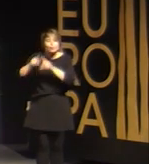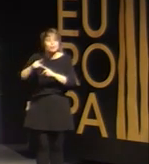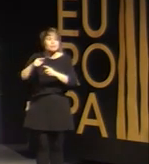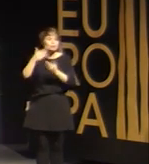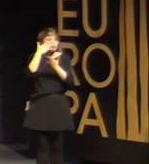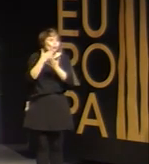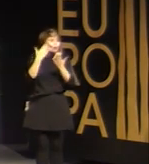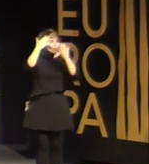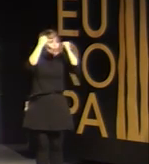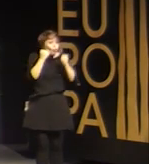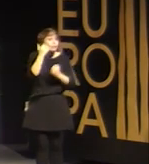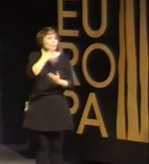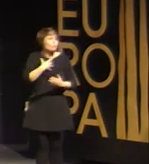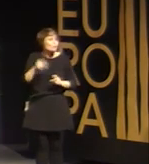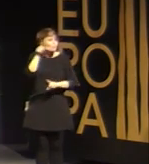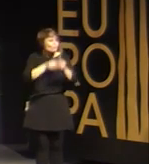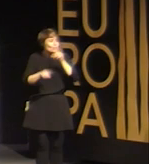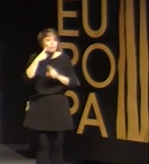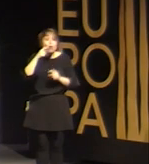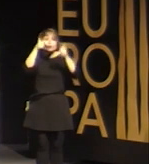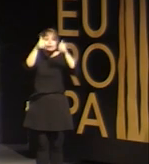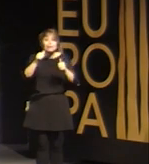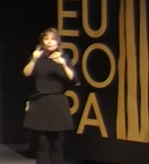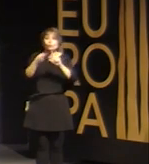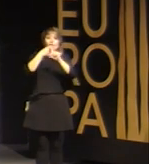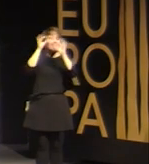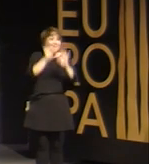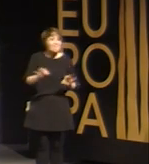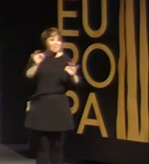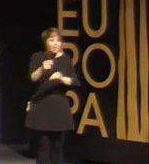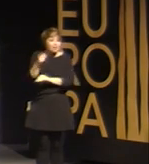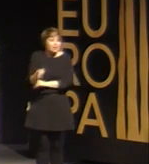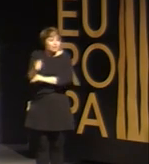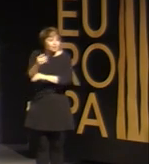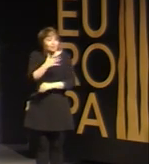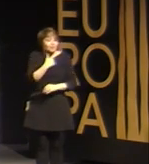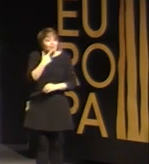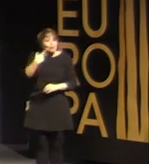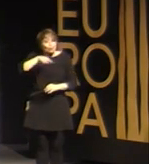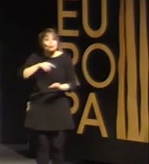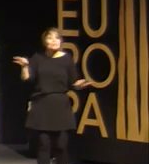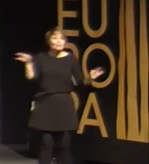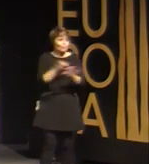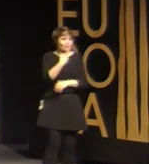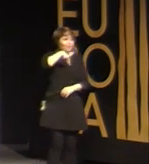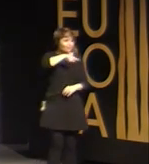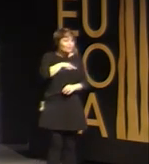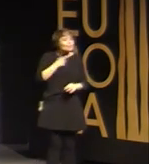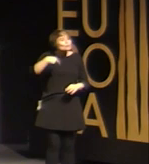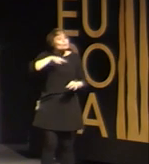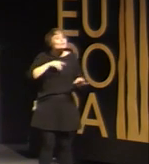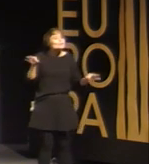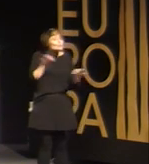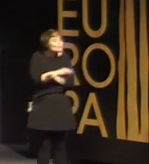escolarización algunos de ellos ni siquiera consiguieron titular en la escolarización obligatoria nos estamos equivocando y nos estamos equivocando